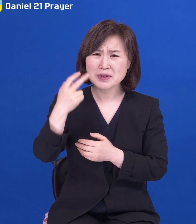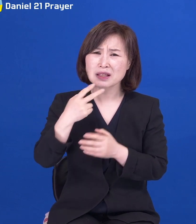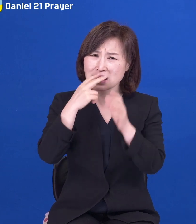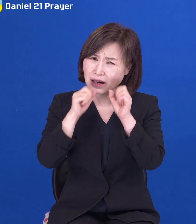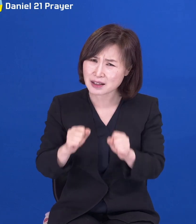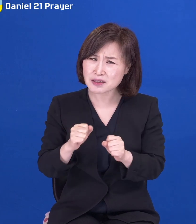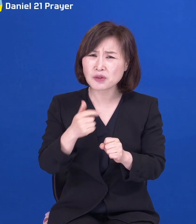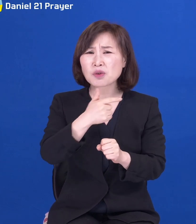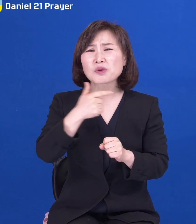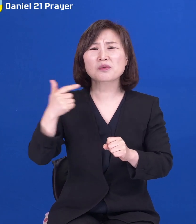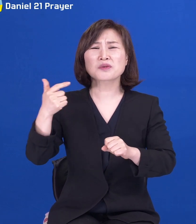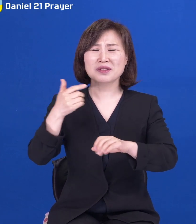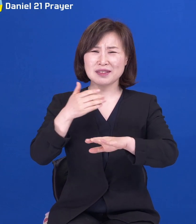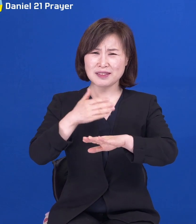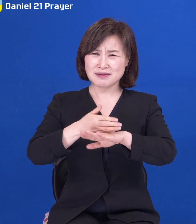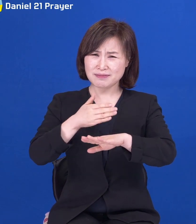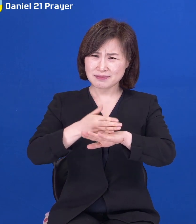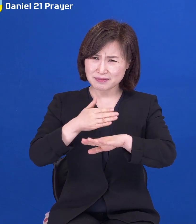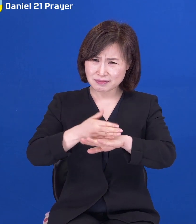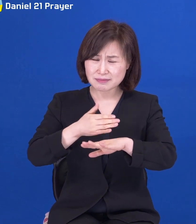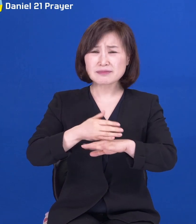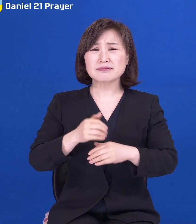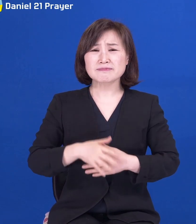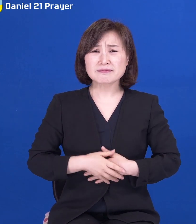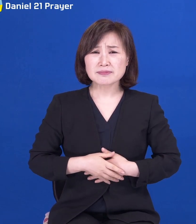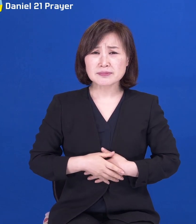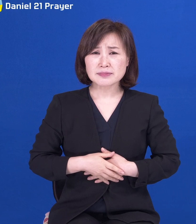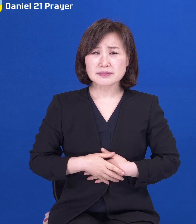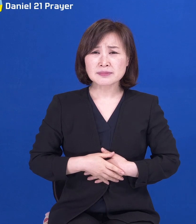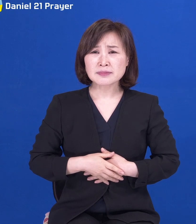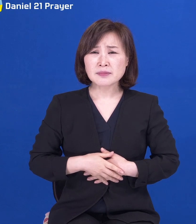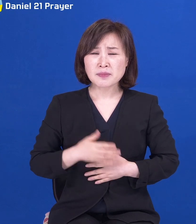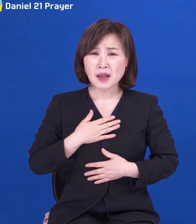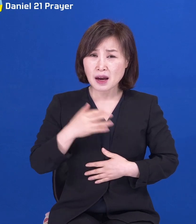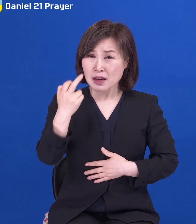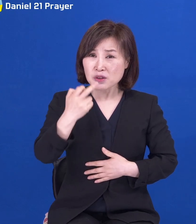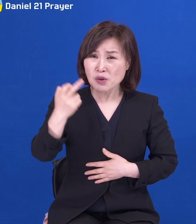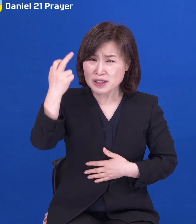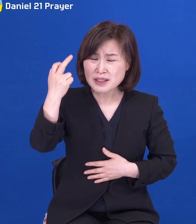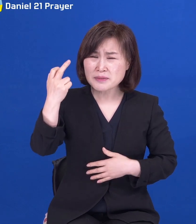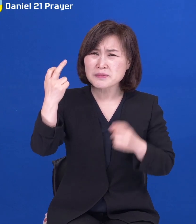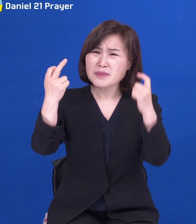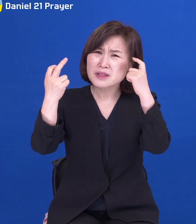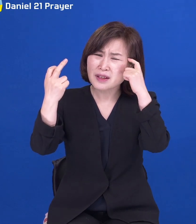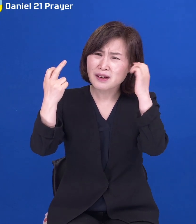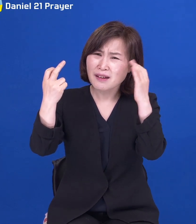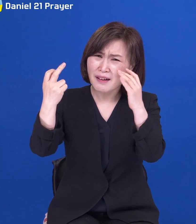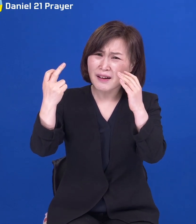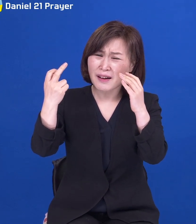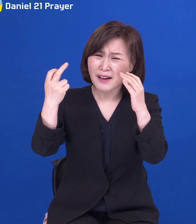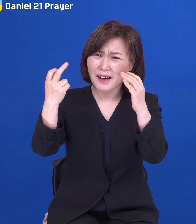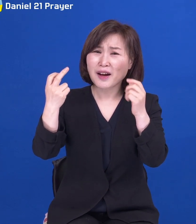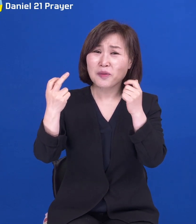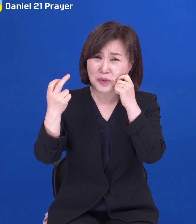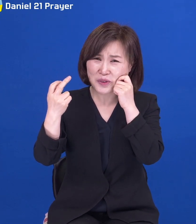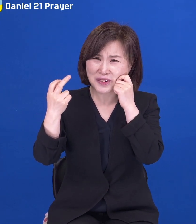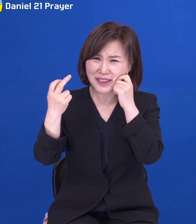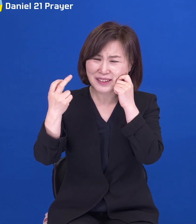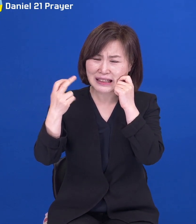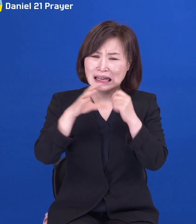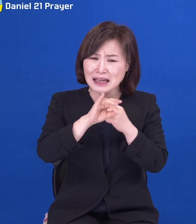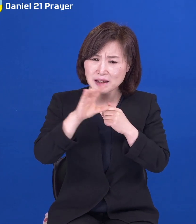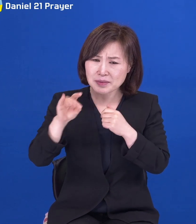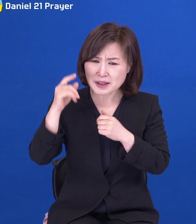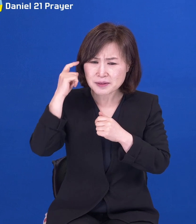고맙소이다 이랬어요. 살아와줘서 고맙소. 내가 형님 생각을 진해 안 하고 있었던 건 아닌데 그래도 가끔 기도하다가